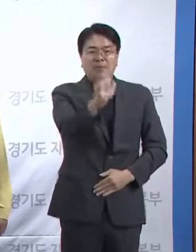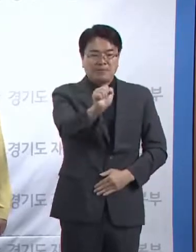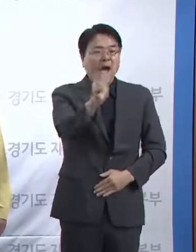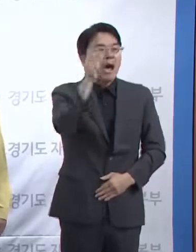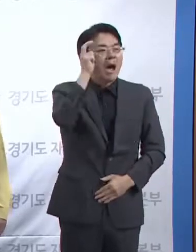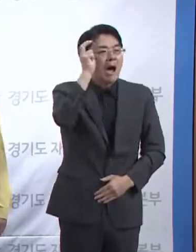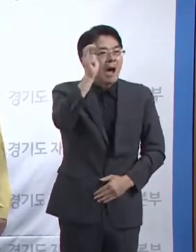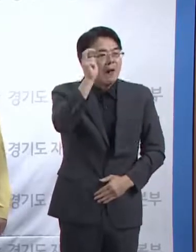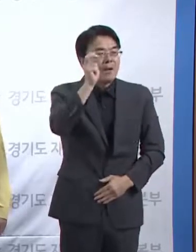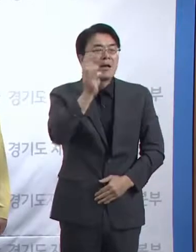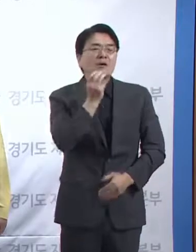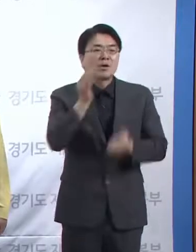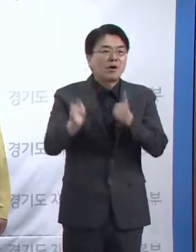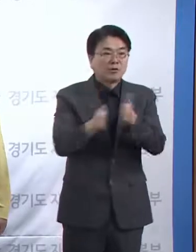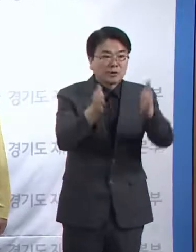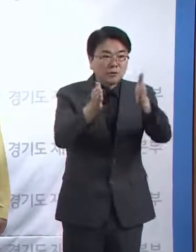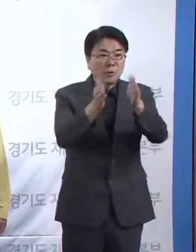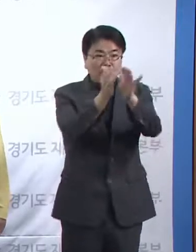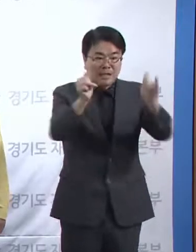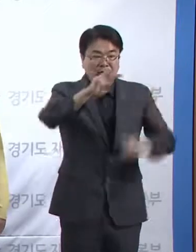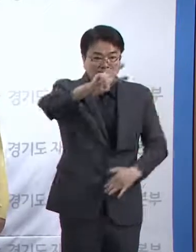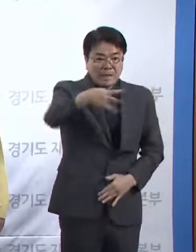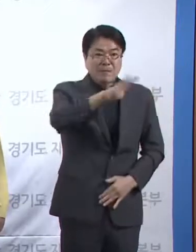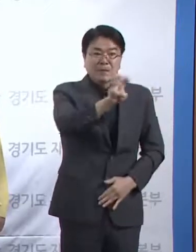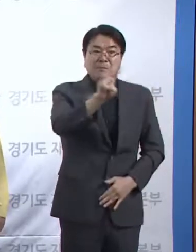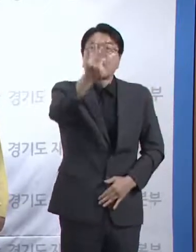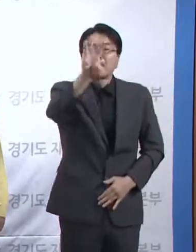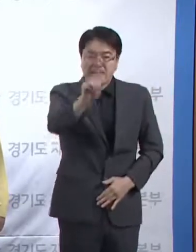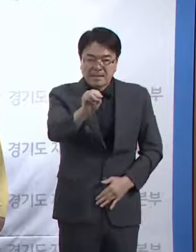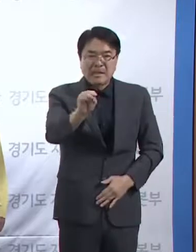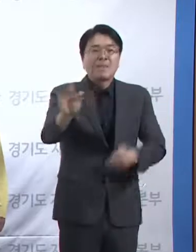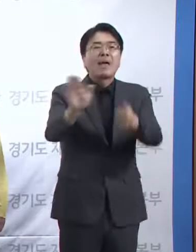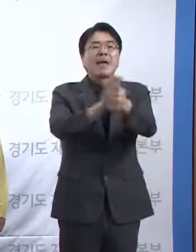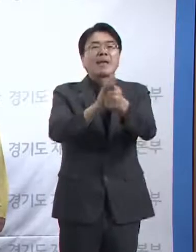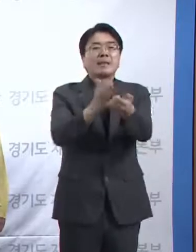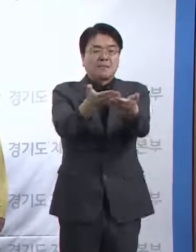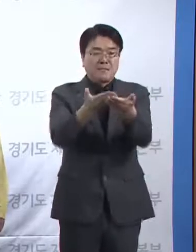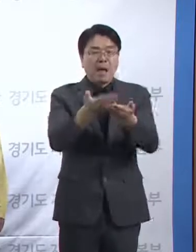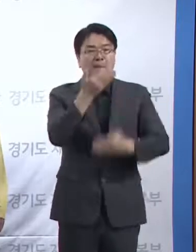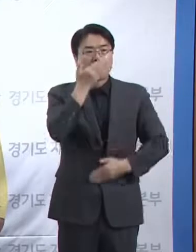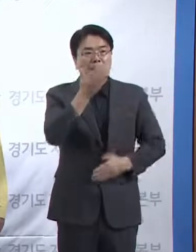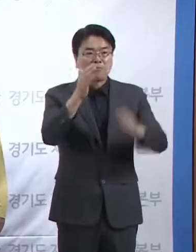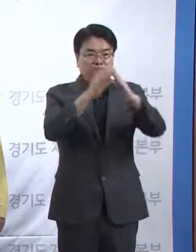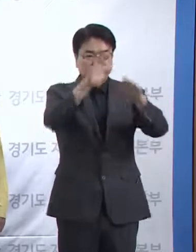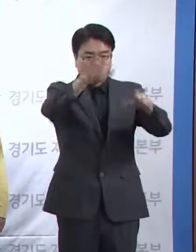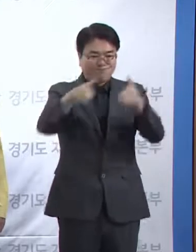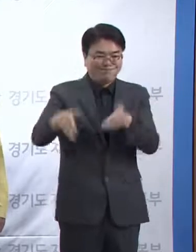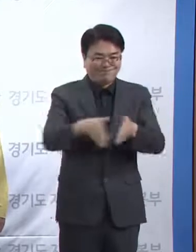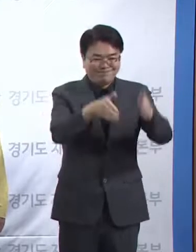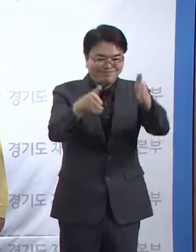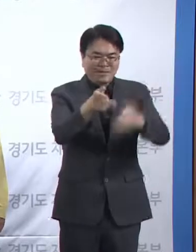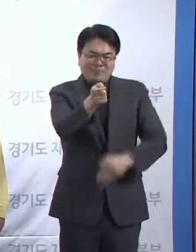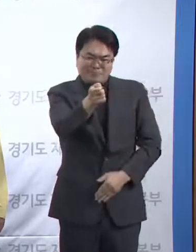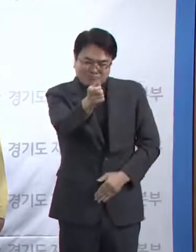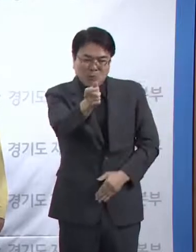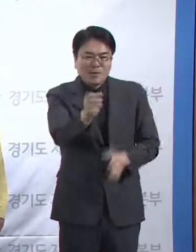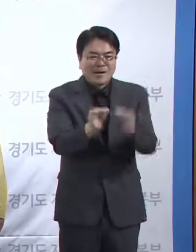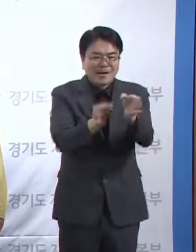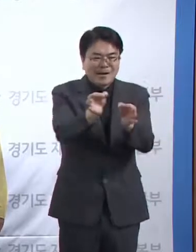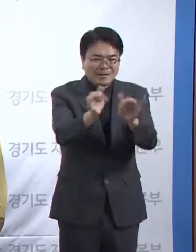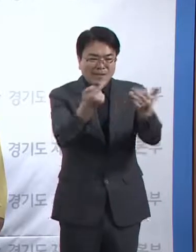약 333만 명의 도민께서 혜택을 받고 골목 상권을 중심으로 중소상공인의 소비